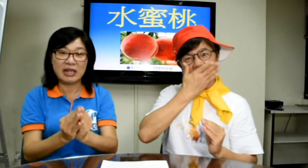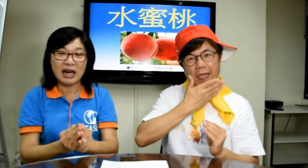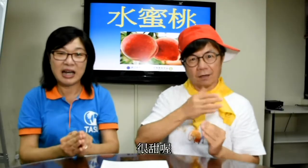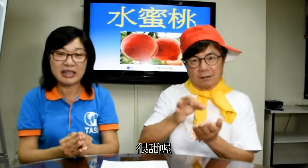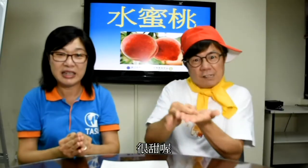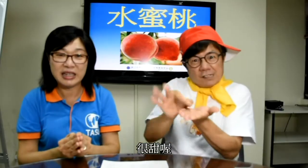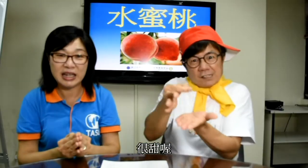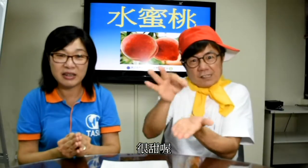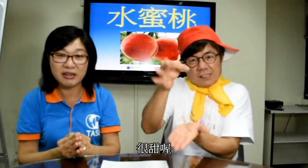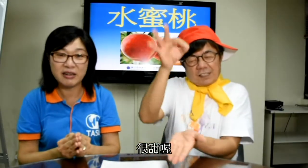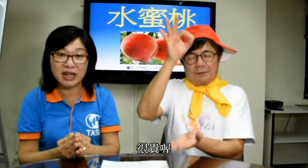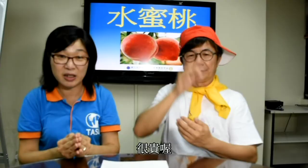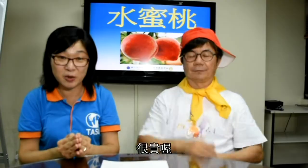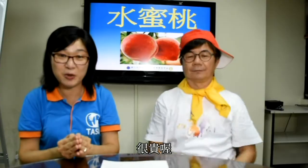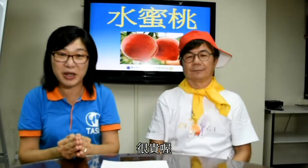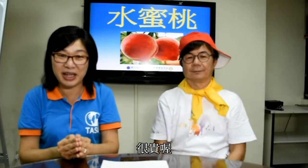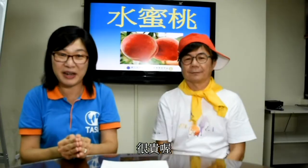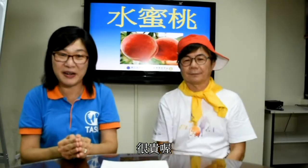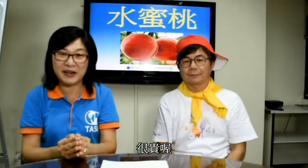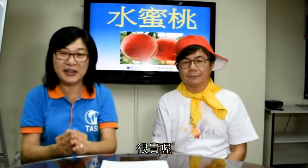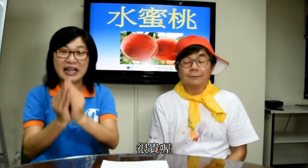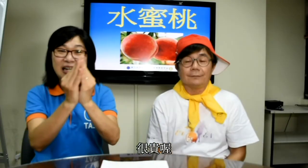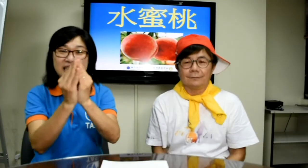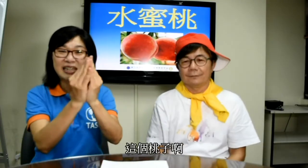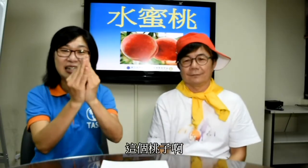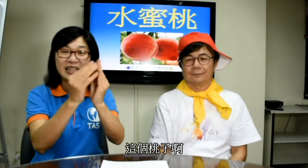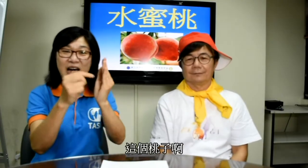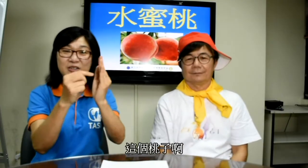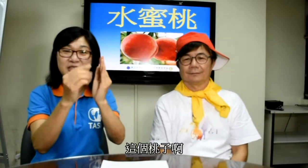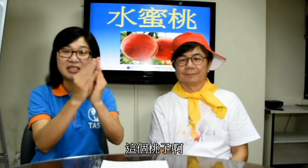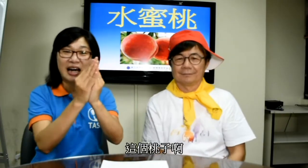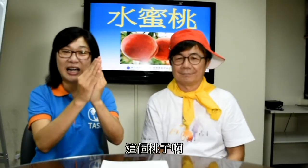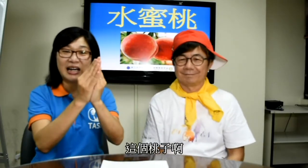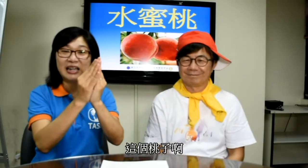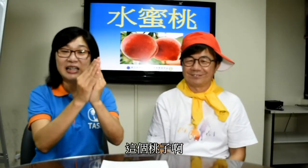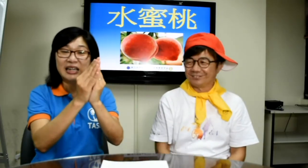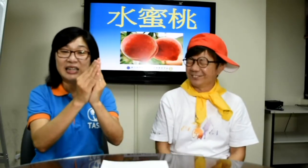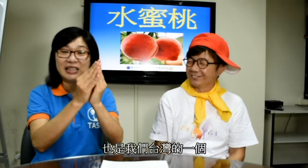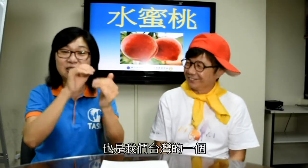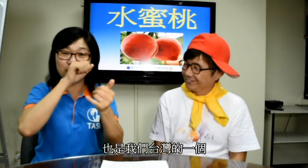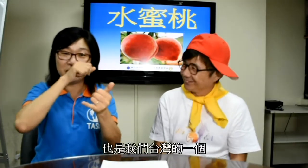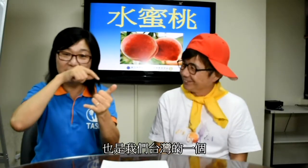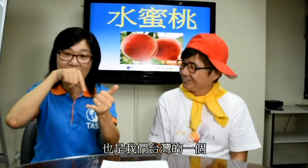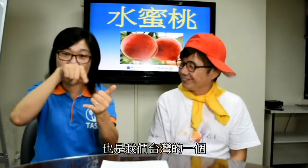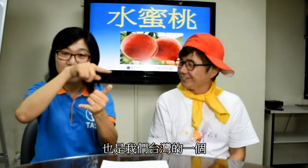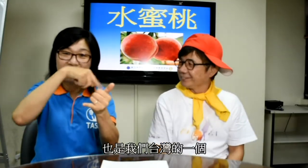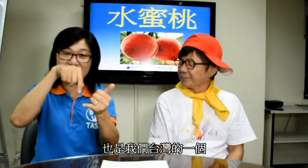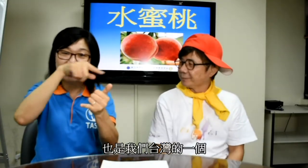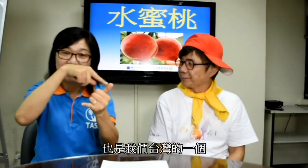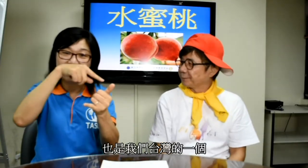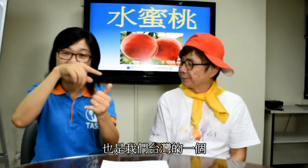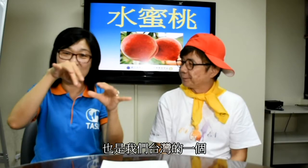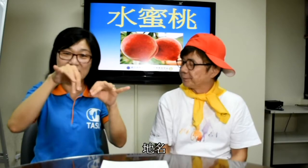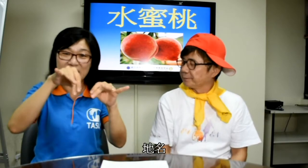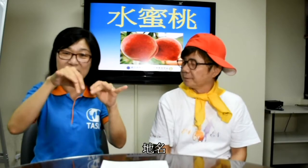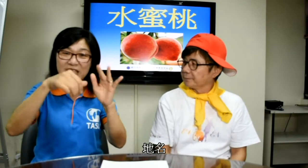很甜哦，很贵哦。这个桃子啊，也是我们台湾的一个地